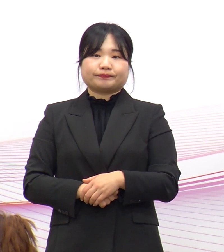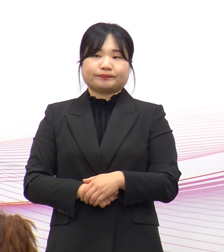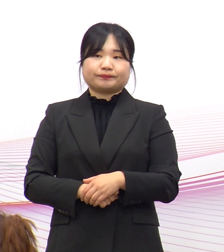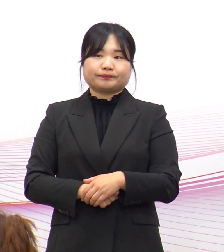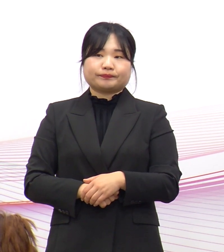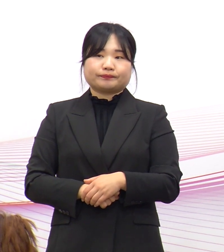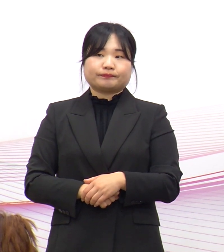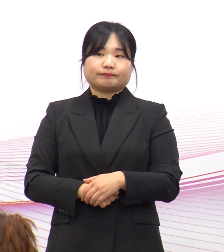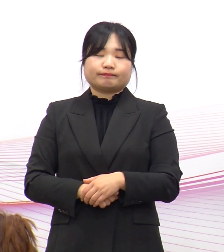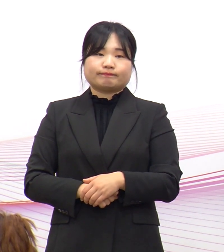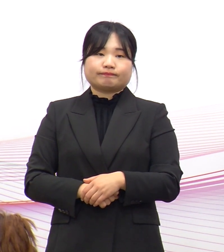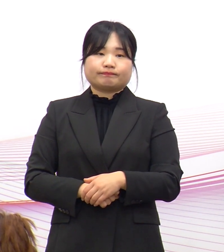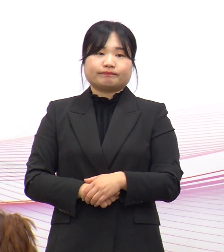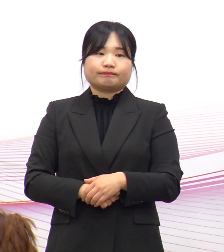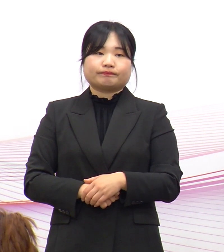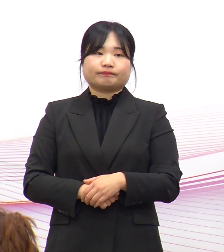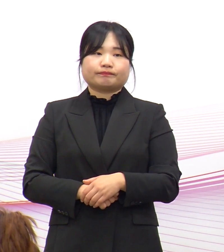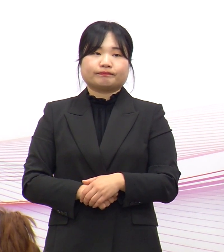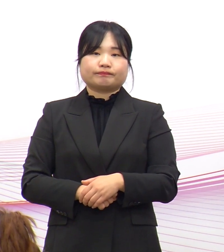예.